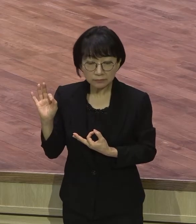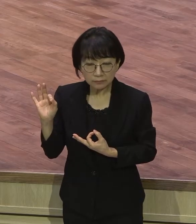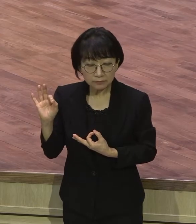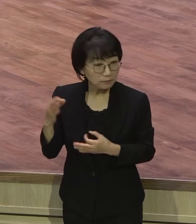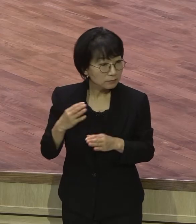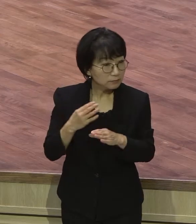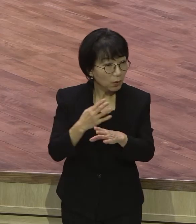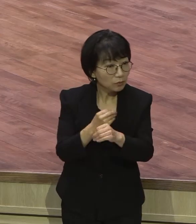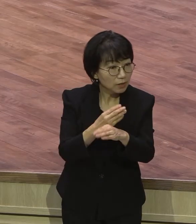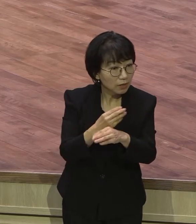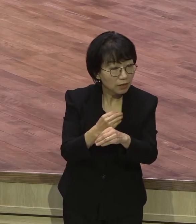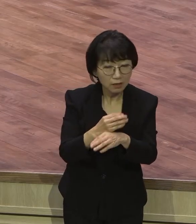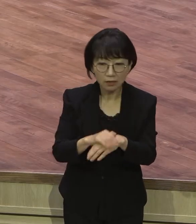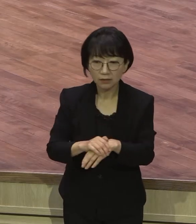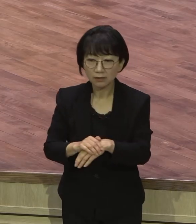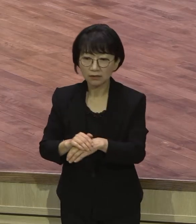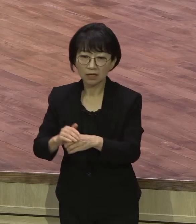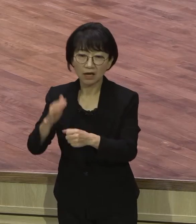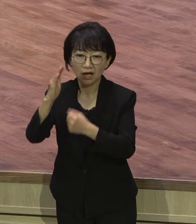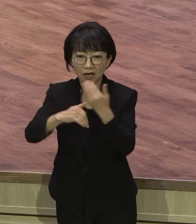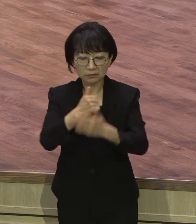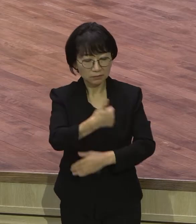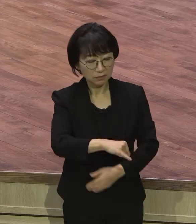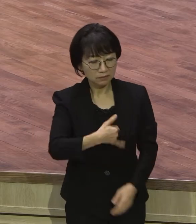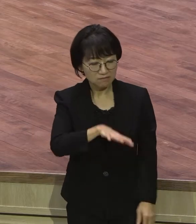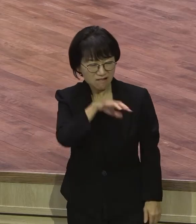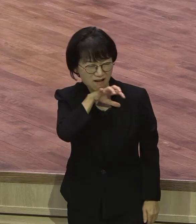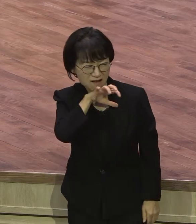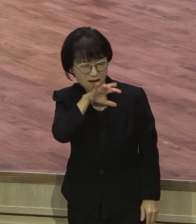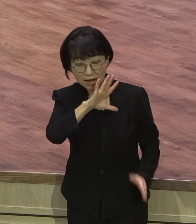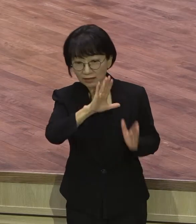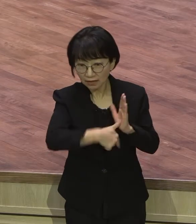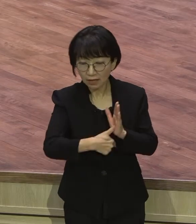하나님의 백성이 원망할 때였다 그랬어요.